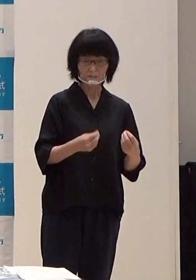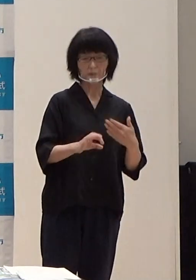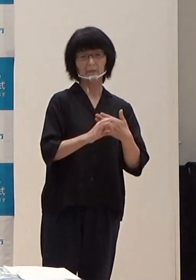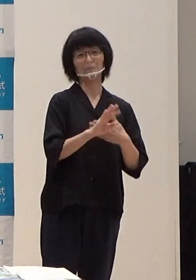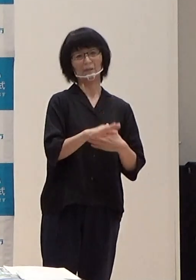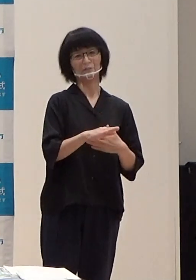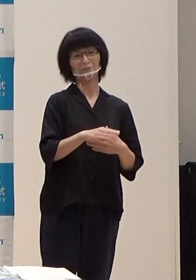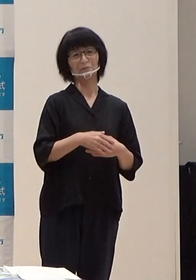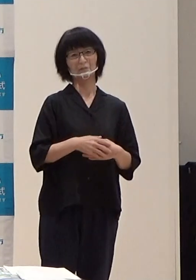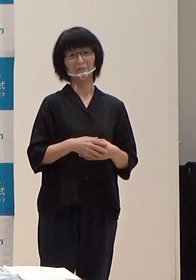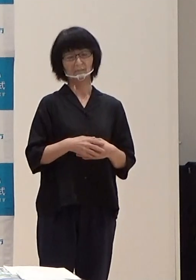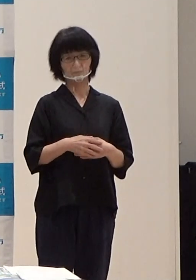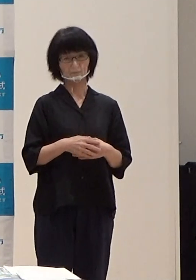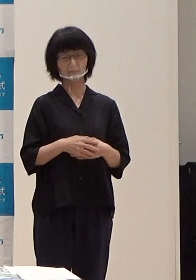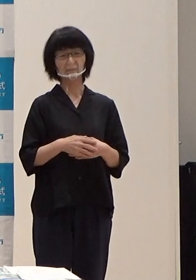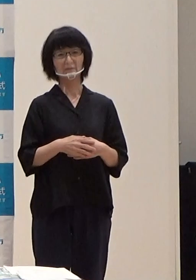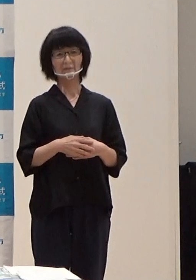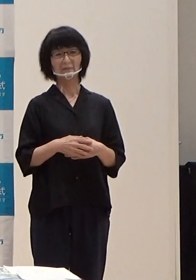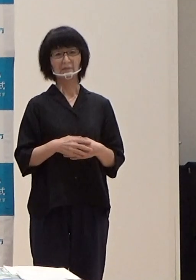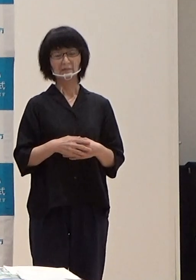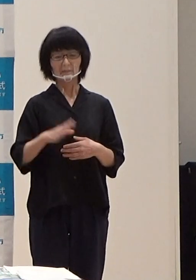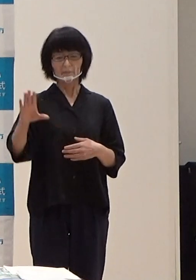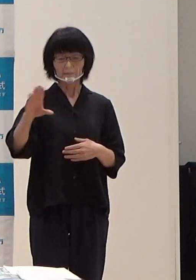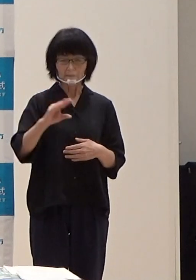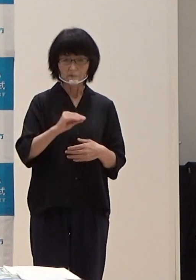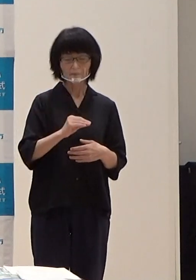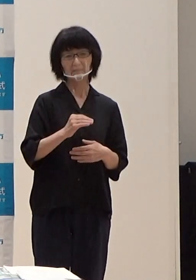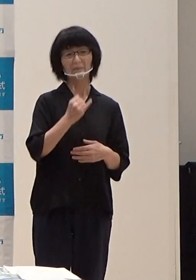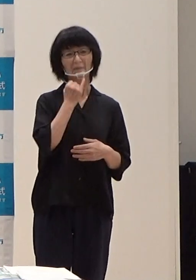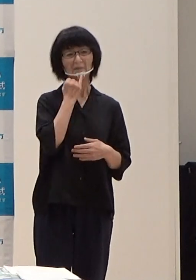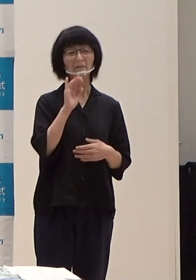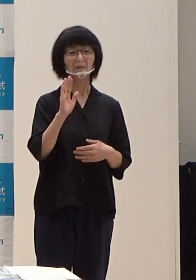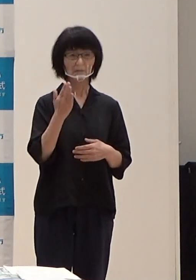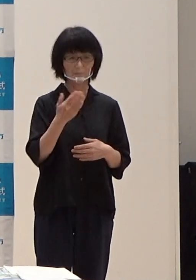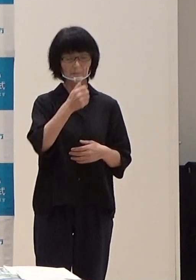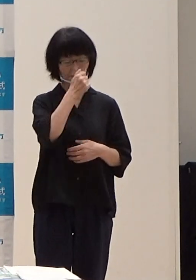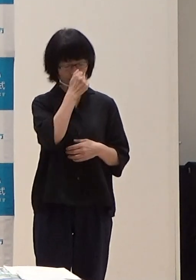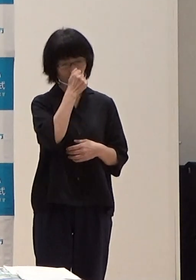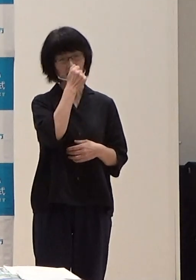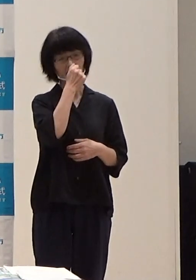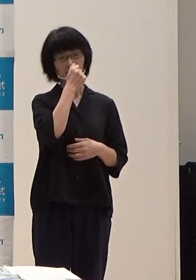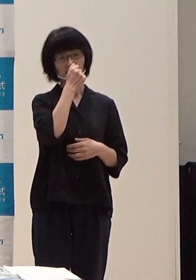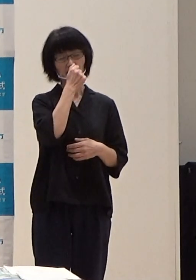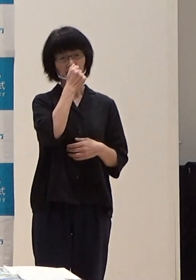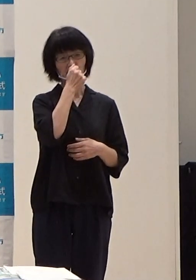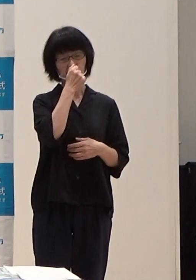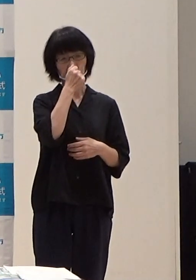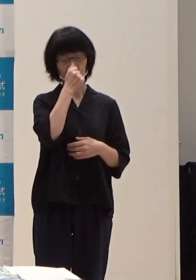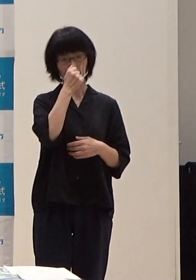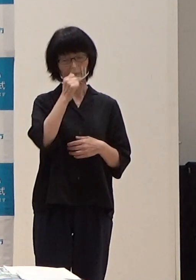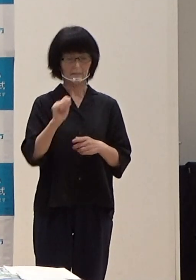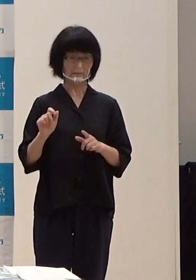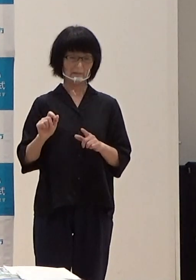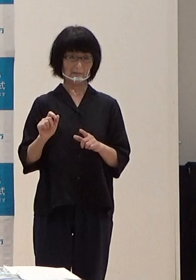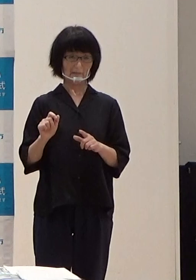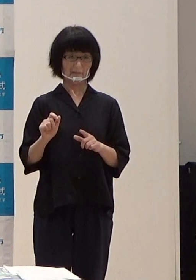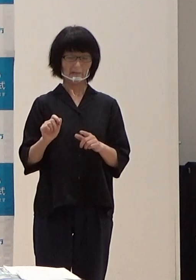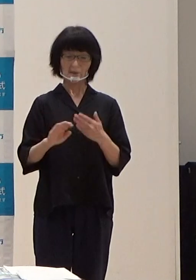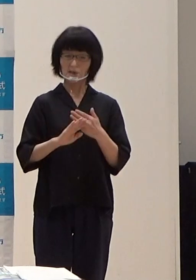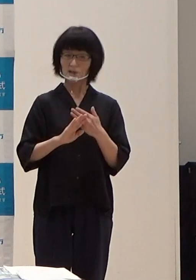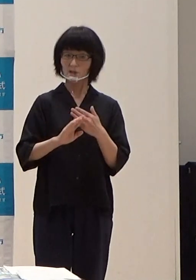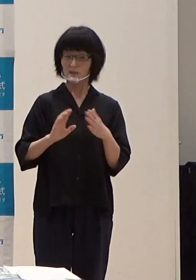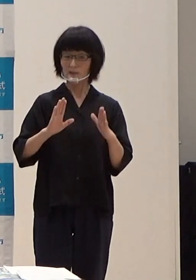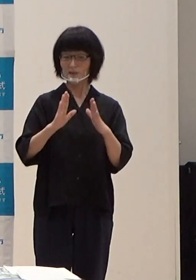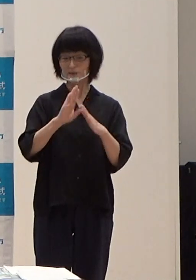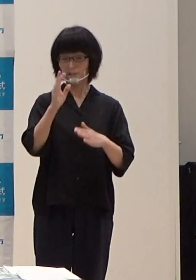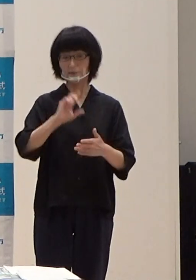規制をぜひしていただきたいんですが、十分にですね、他の都市で生活されてここに戻